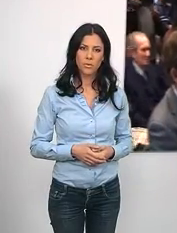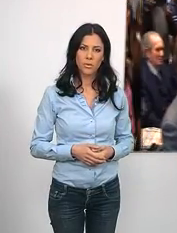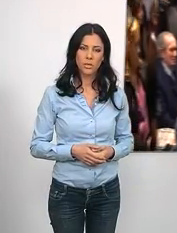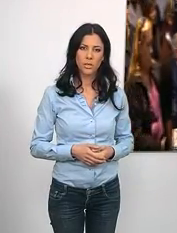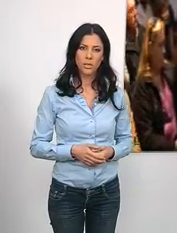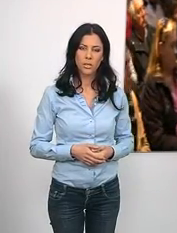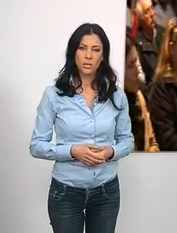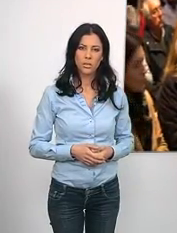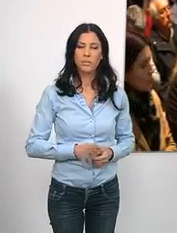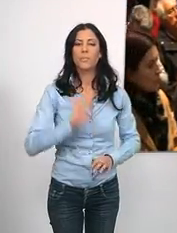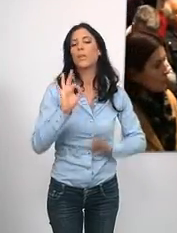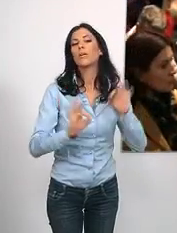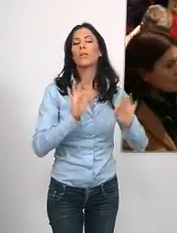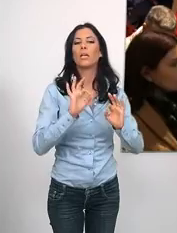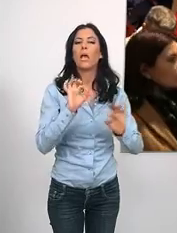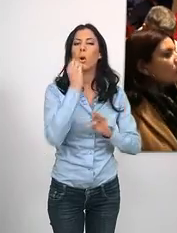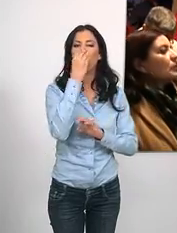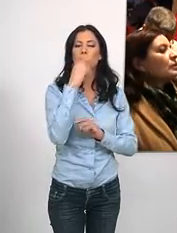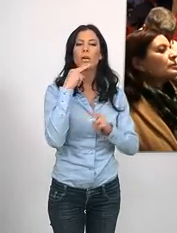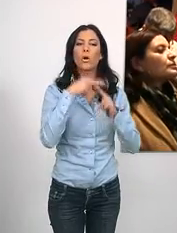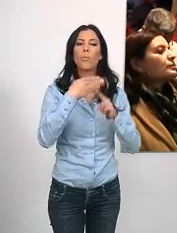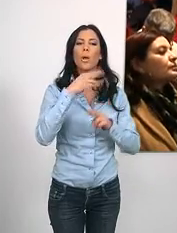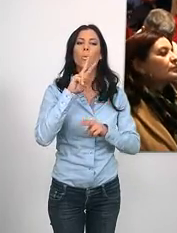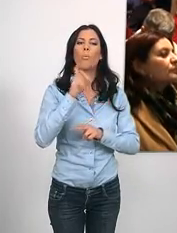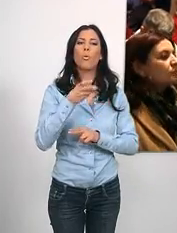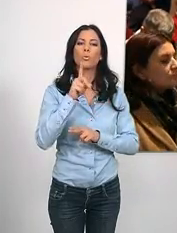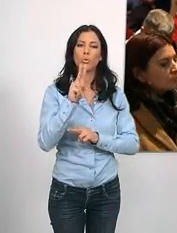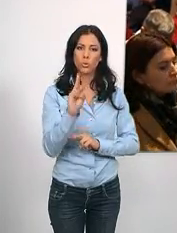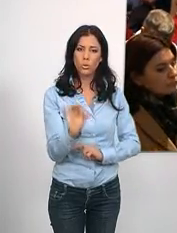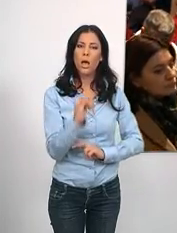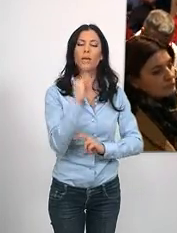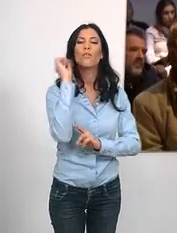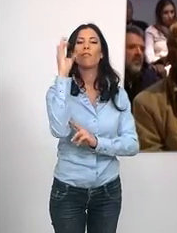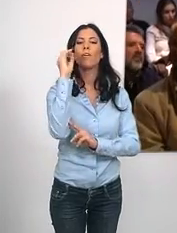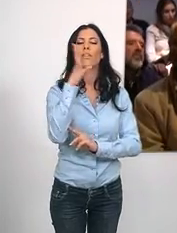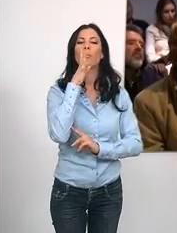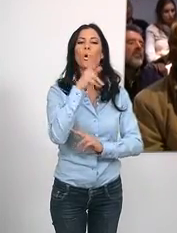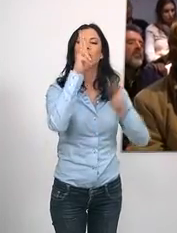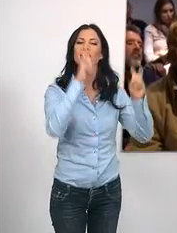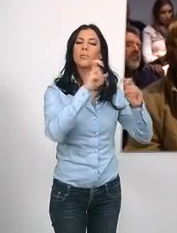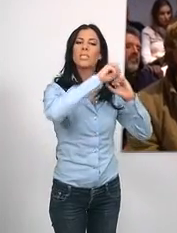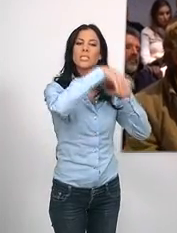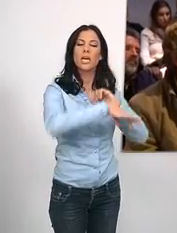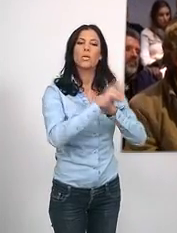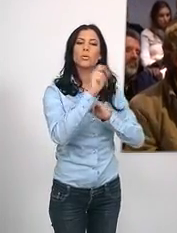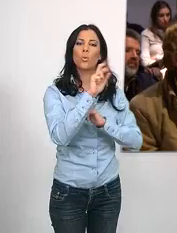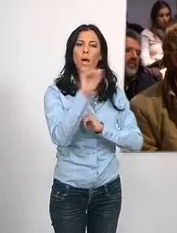ellos la organización ecologista boxus lleva a cabo una conferencia sobre la charca de Suárez para